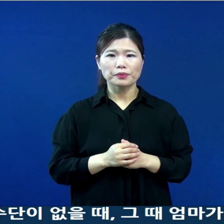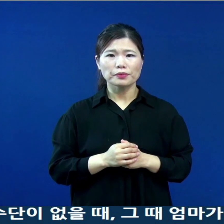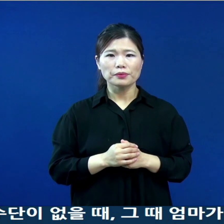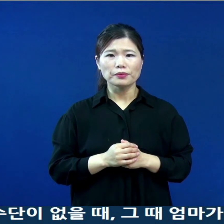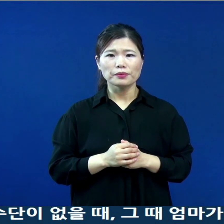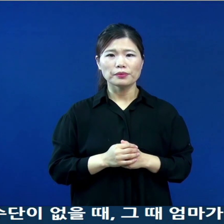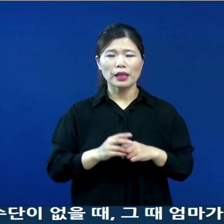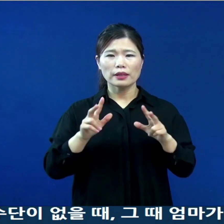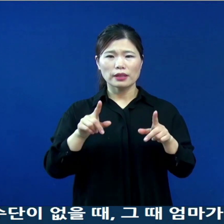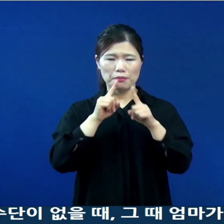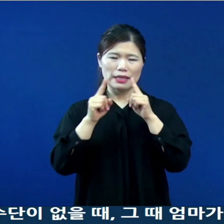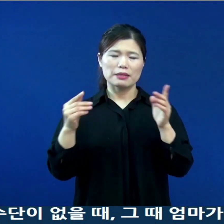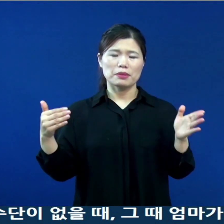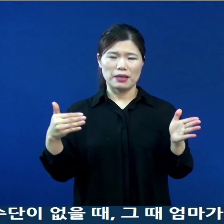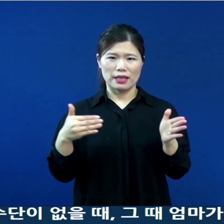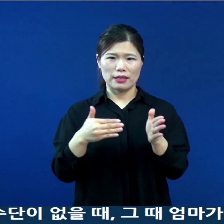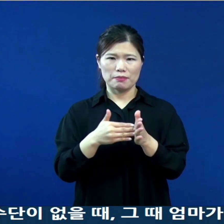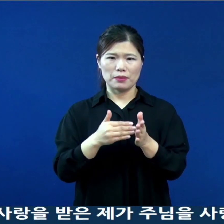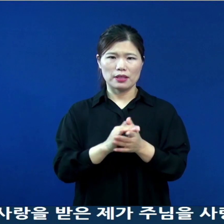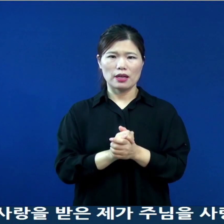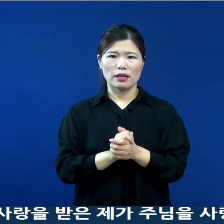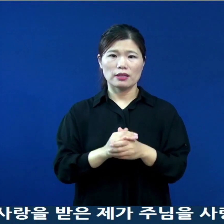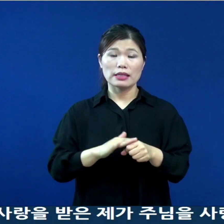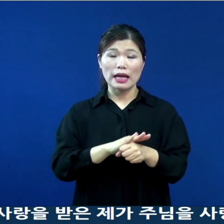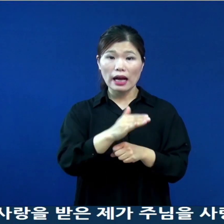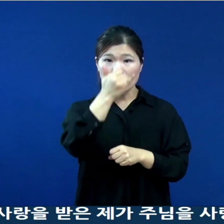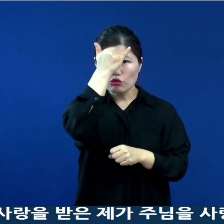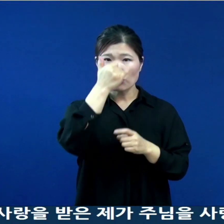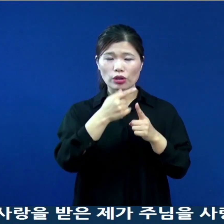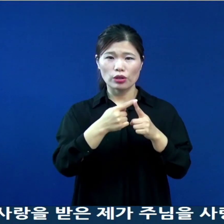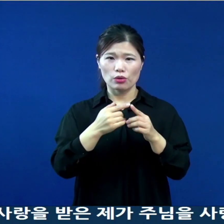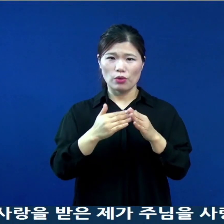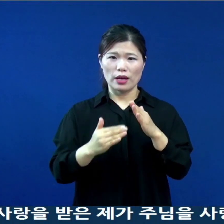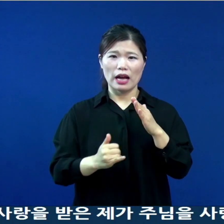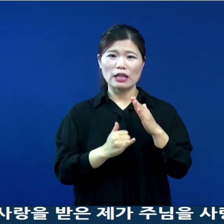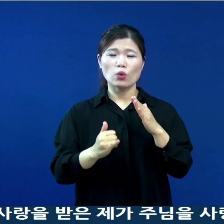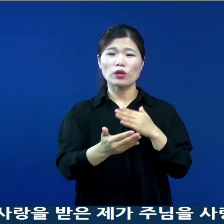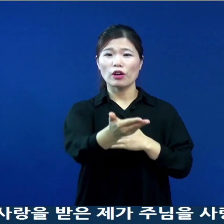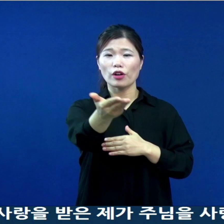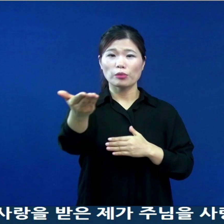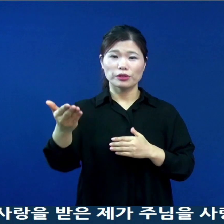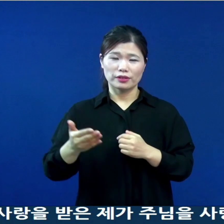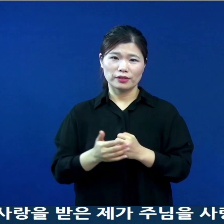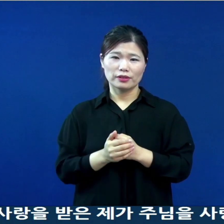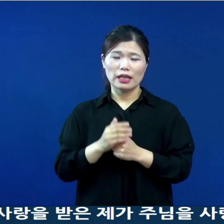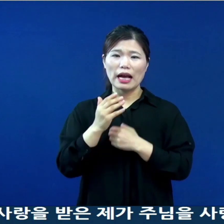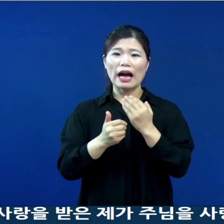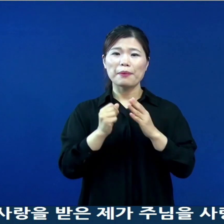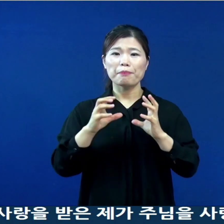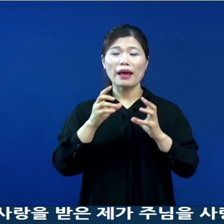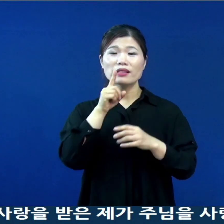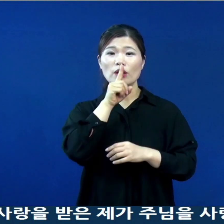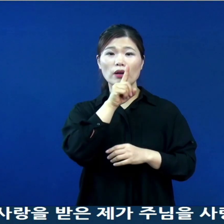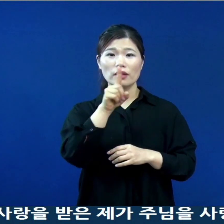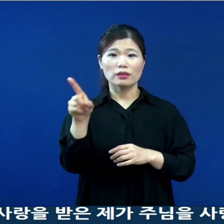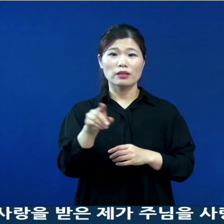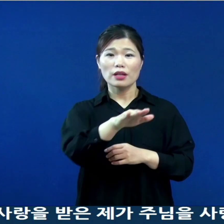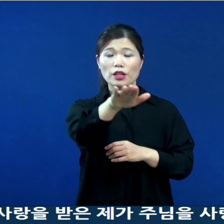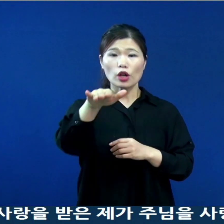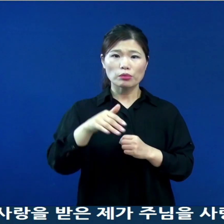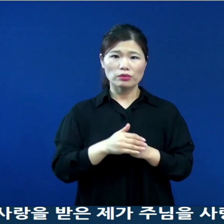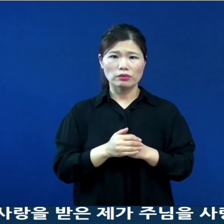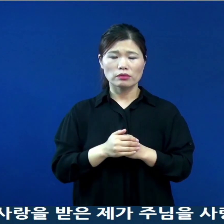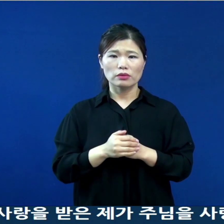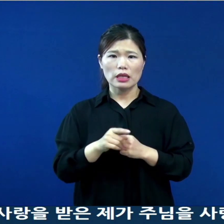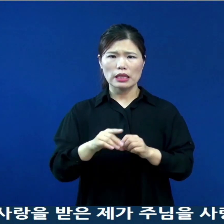이제 말씀을 맺습니다. 사랑하는 충현의 가족 여러분, 하나님의 백성들이여, 이 땅을 살아가는 데 힘이